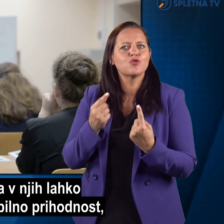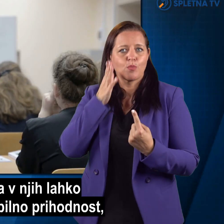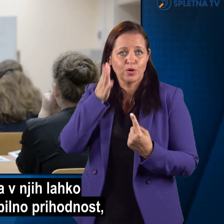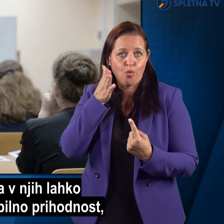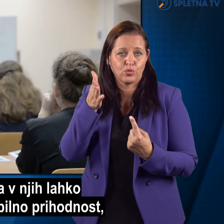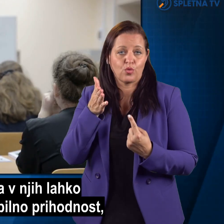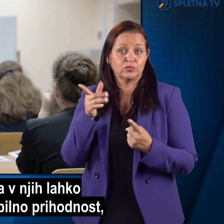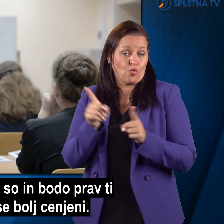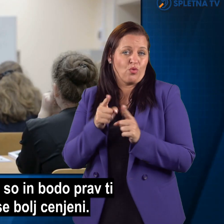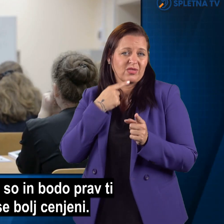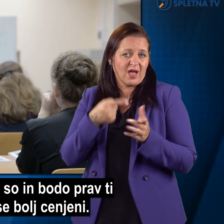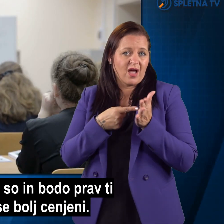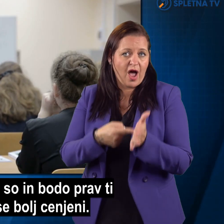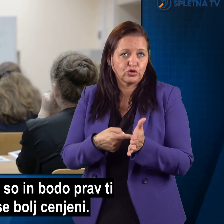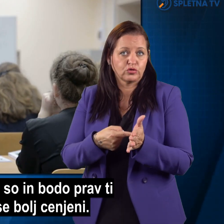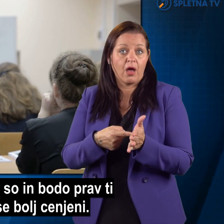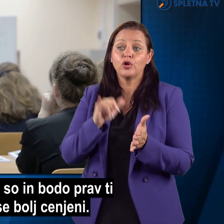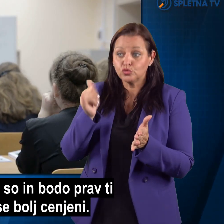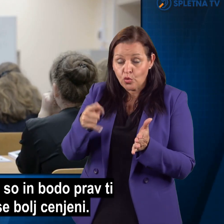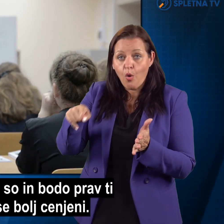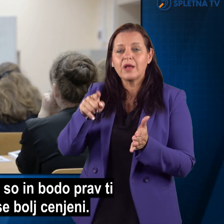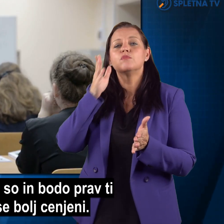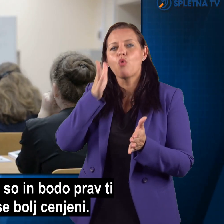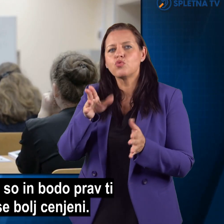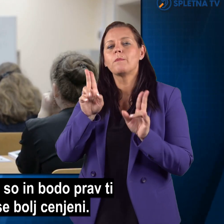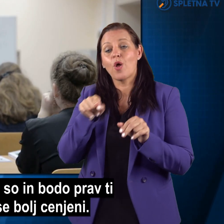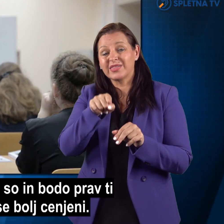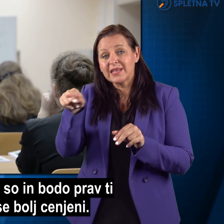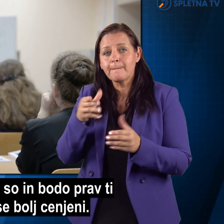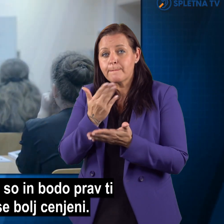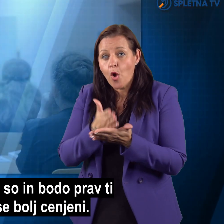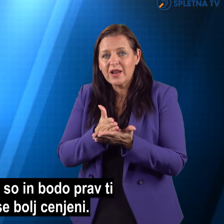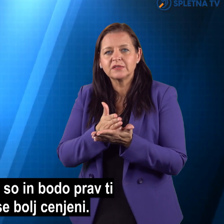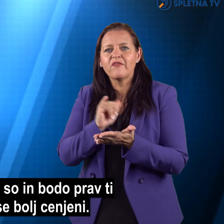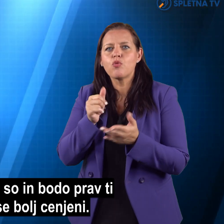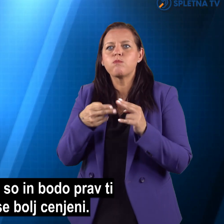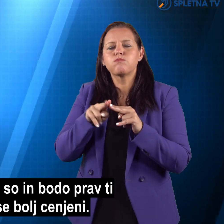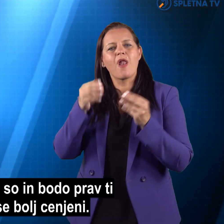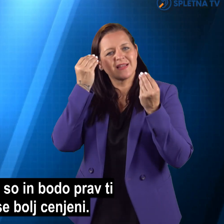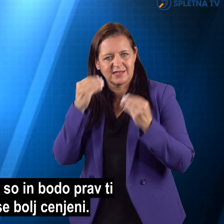prihodnost, saj kot kaže, so in bodo prav ti poklici vse bolj cenjeni.